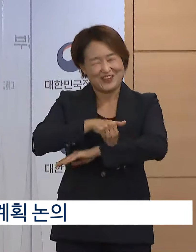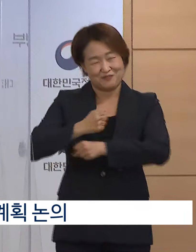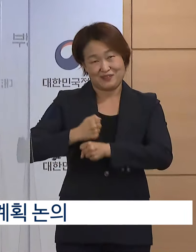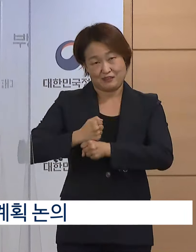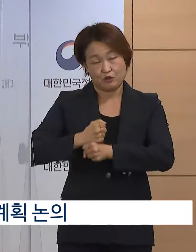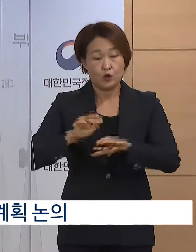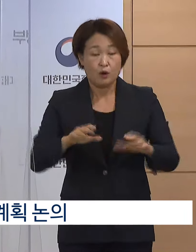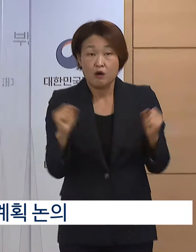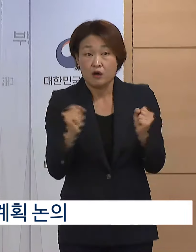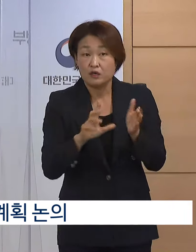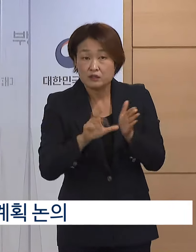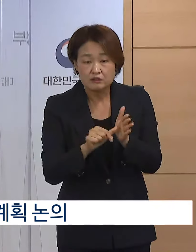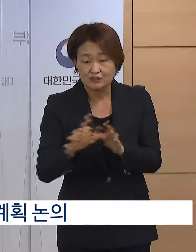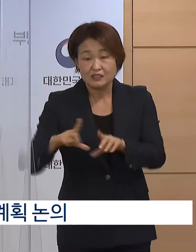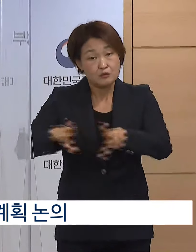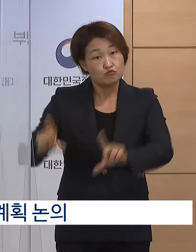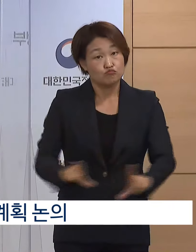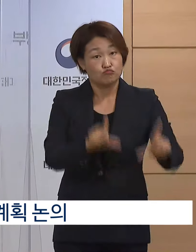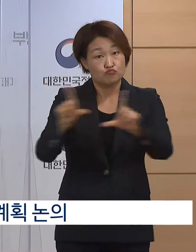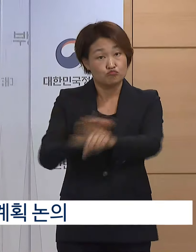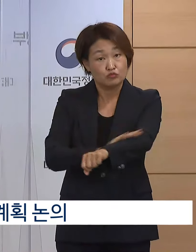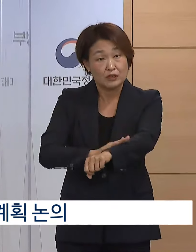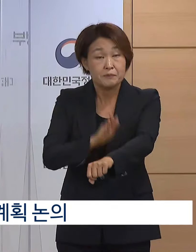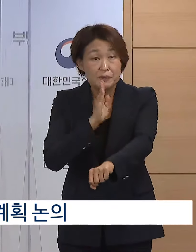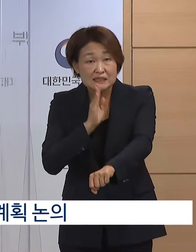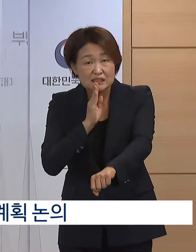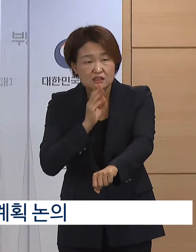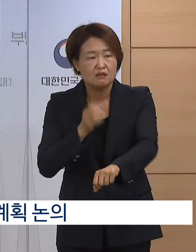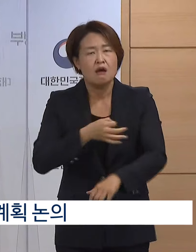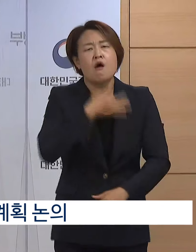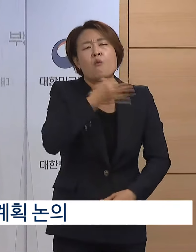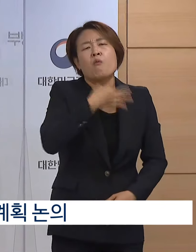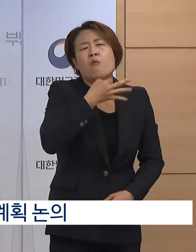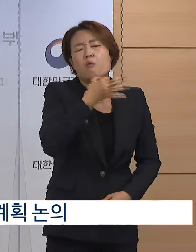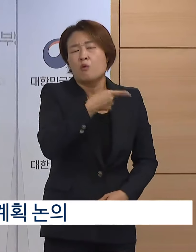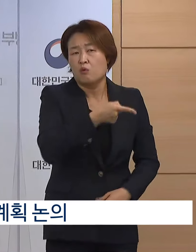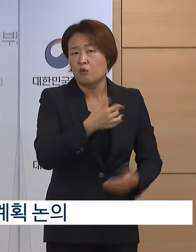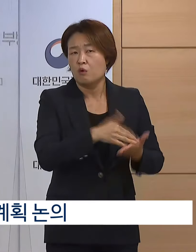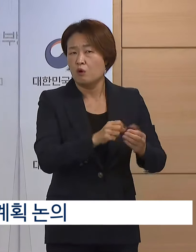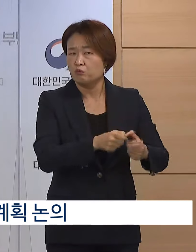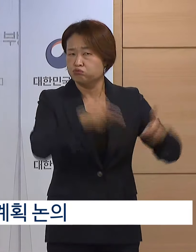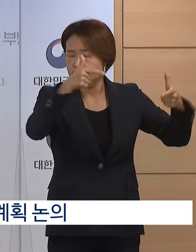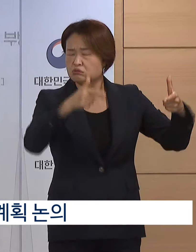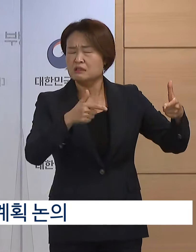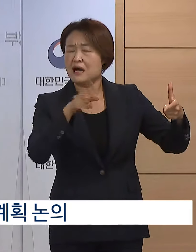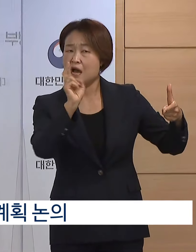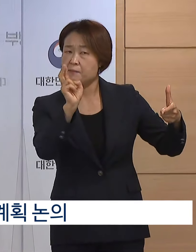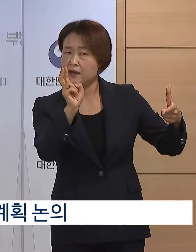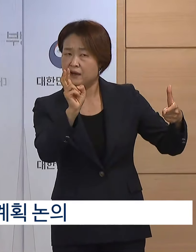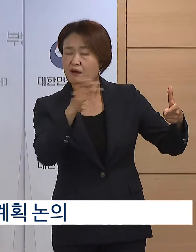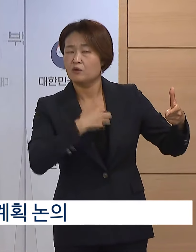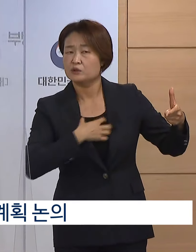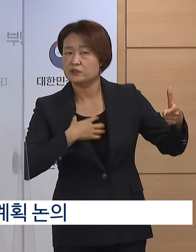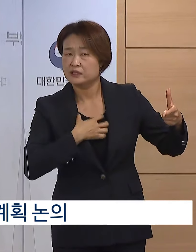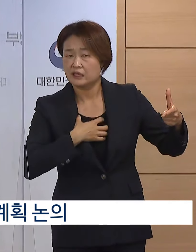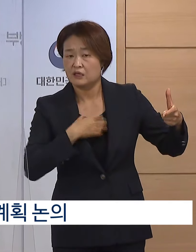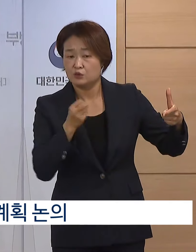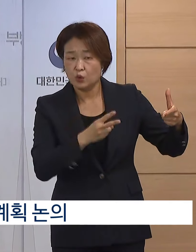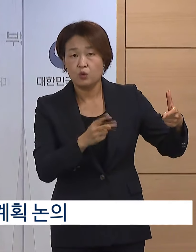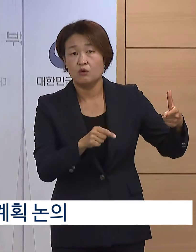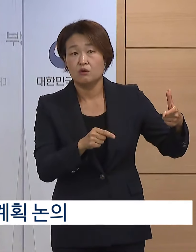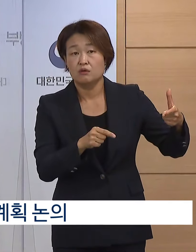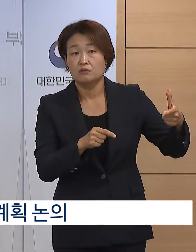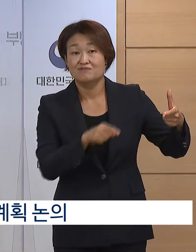겨울은 일상 회복에 따라서 인플루엔자도 증가할 것으로 예상되고 있고 동절기